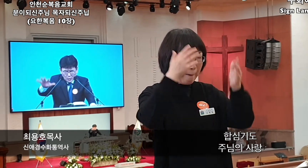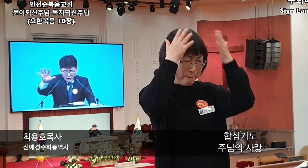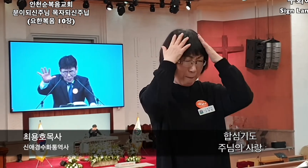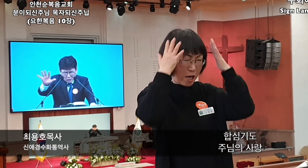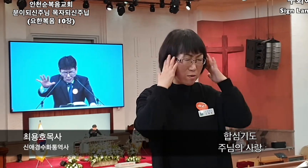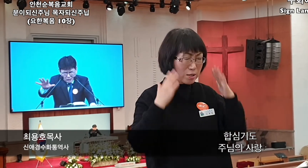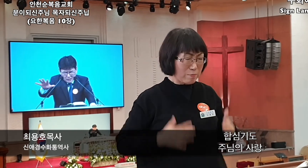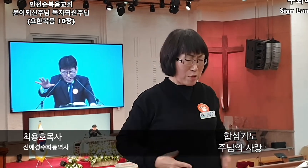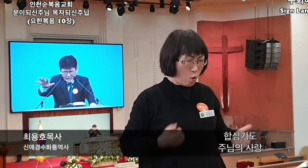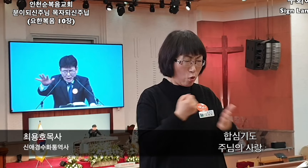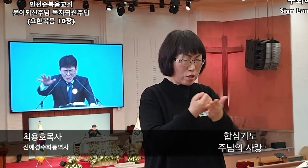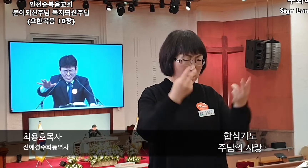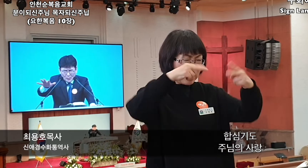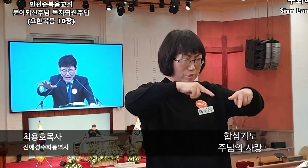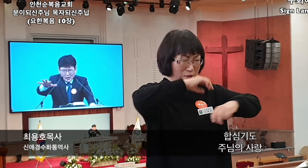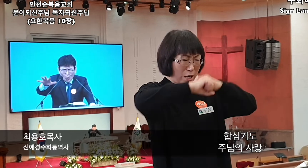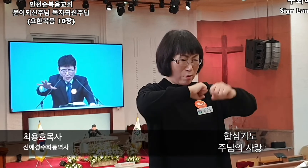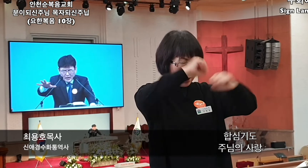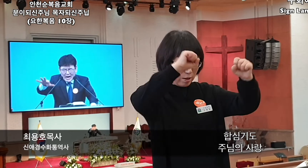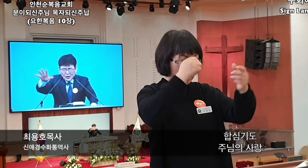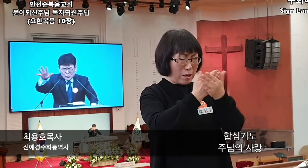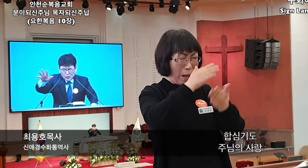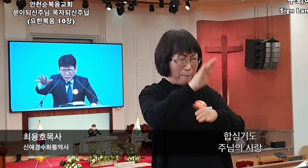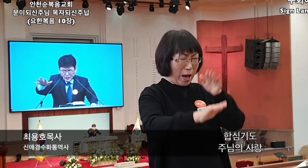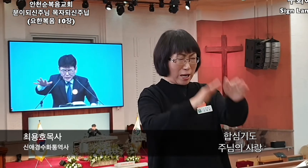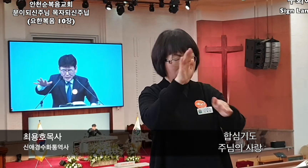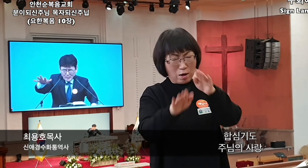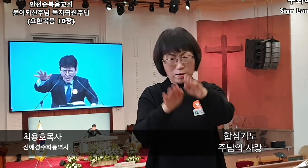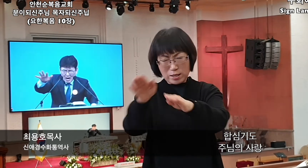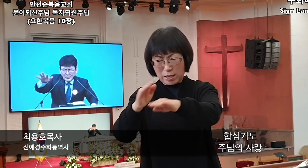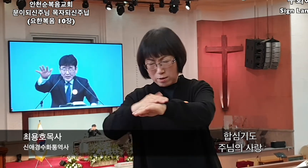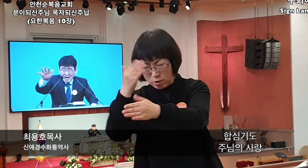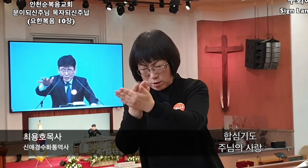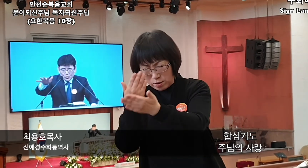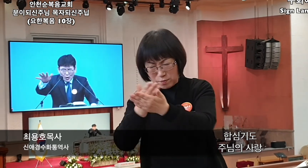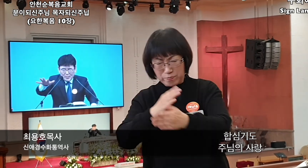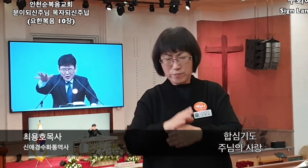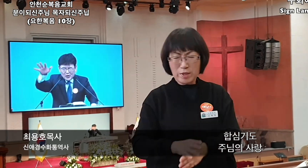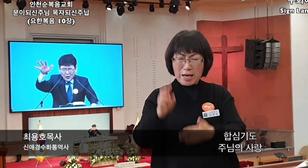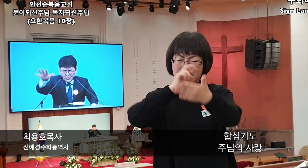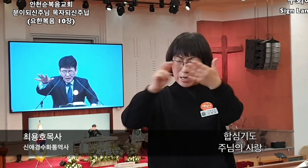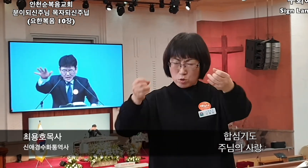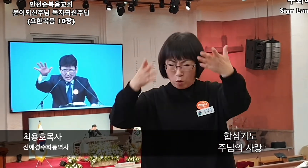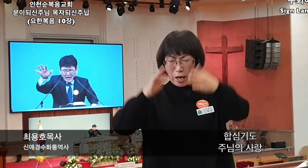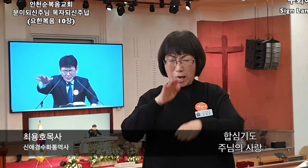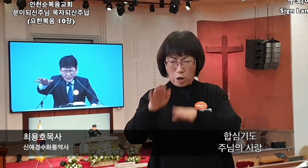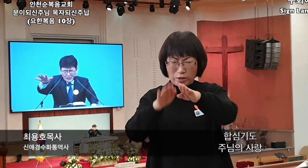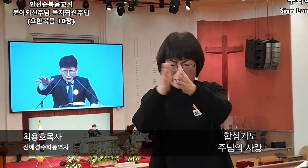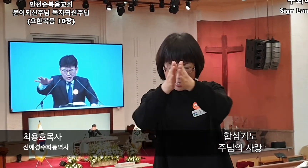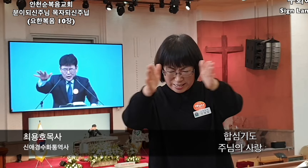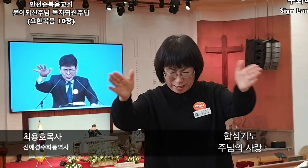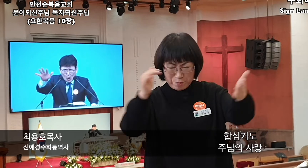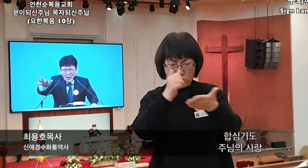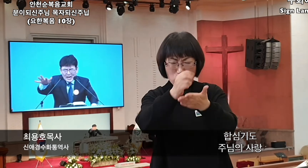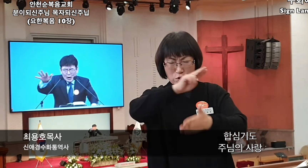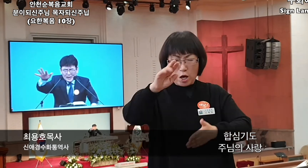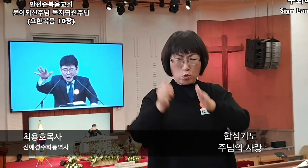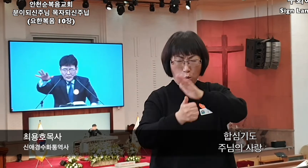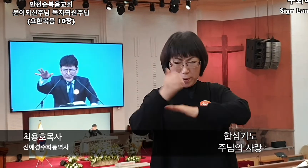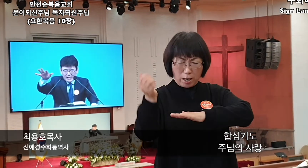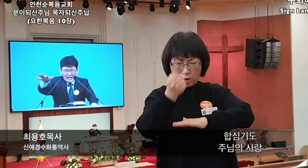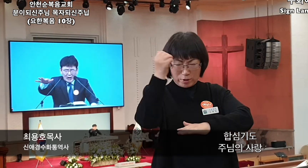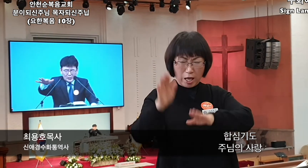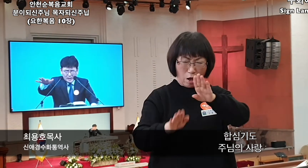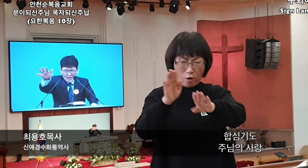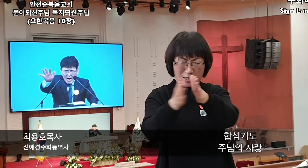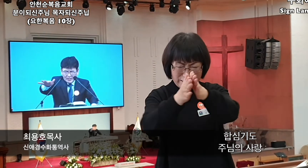만드시오니 용기를 잃어선 이들 자유함으로 발을 옮기게 하여 주시옵소서. 아버지 찬송하며 걷기 시작하며 주여 소망 가운데